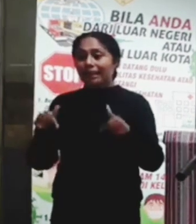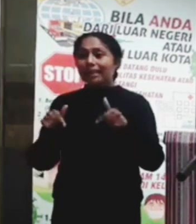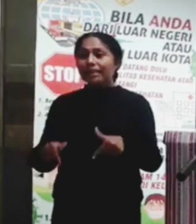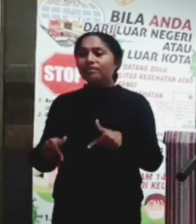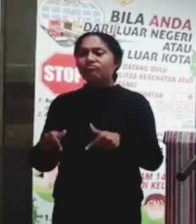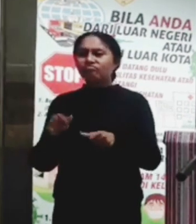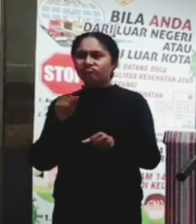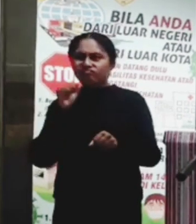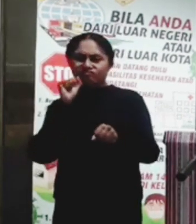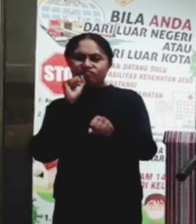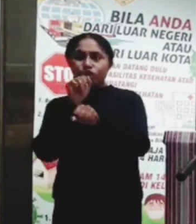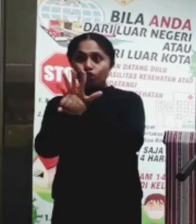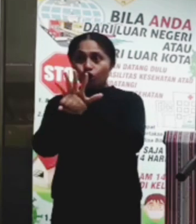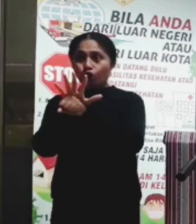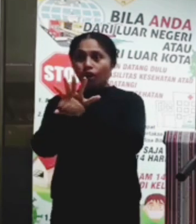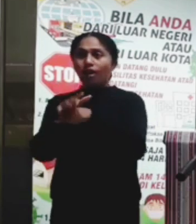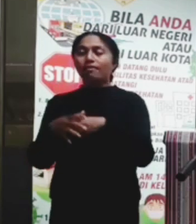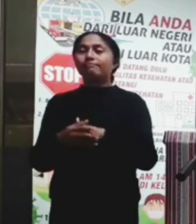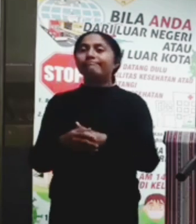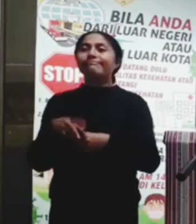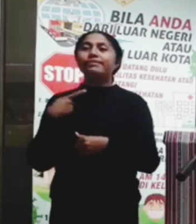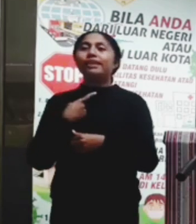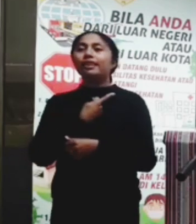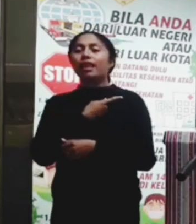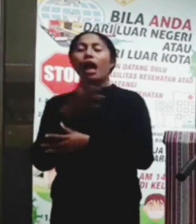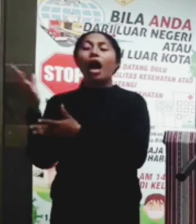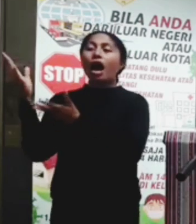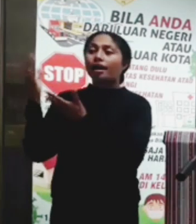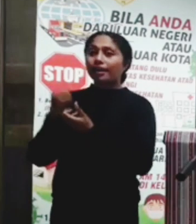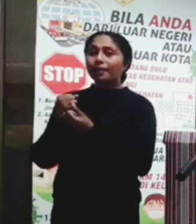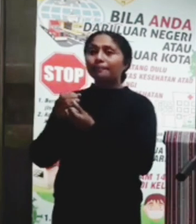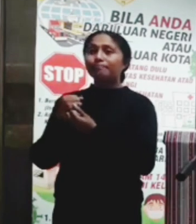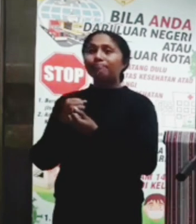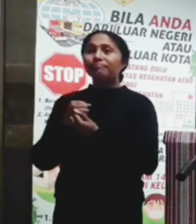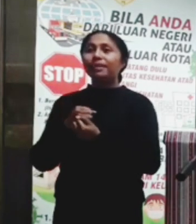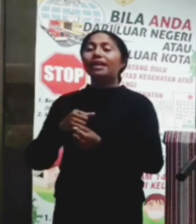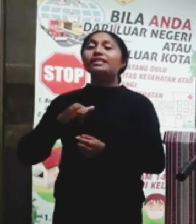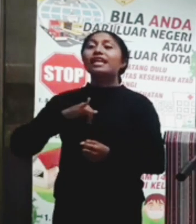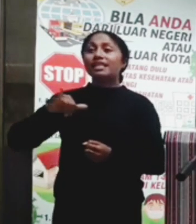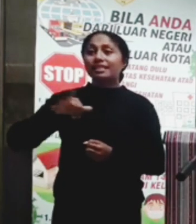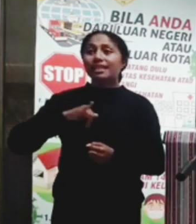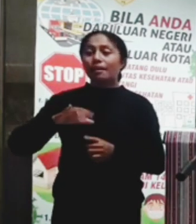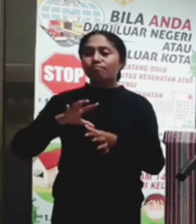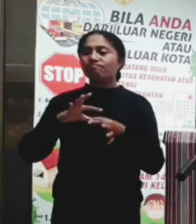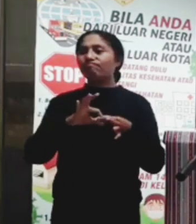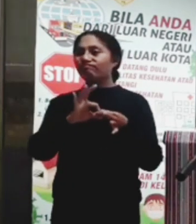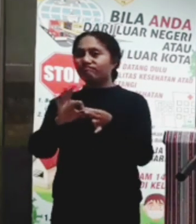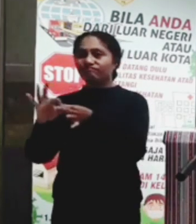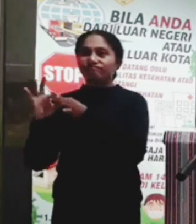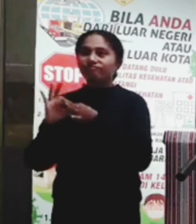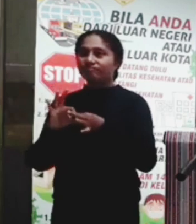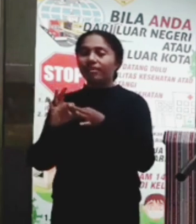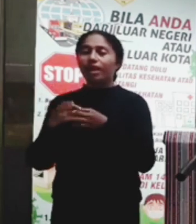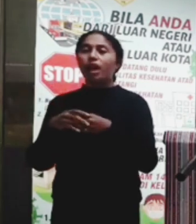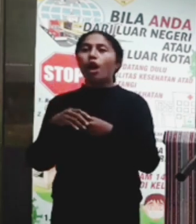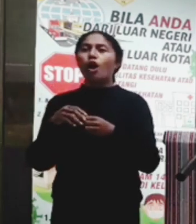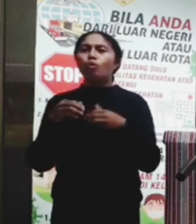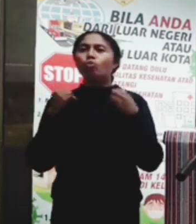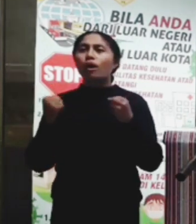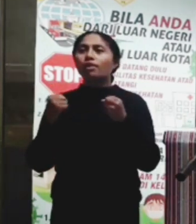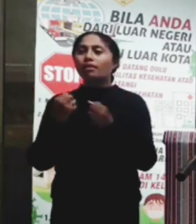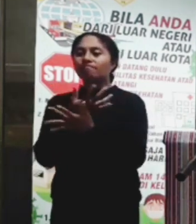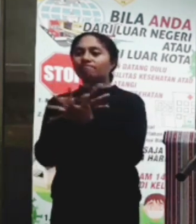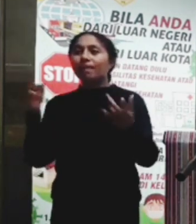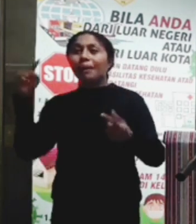terkena virus turun kita harapkan kerjasama yang kuat di antara pemerintah dan masyarakat untuk kita